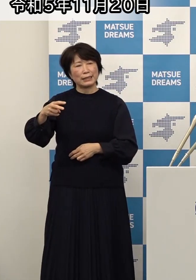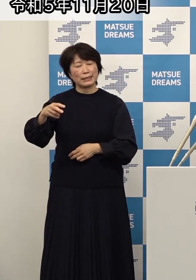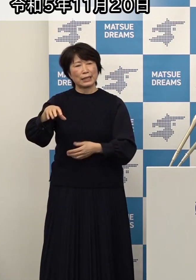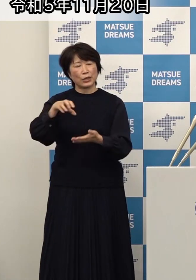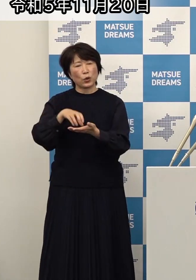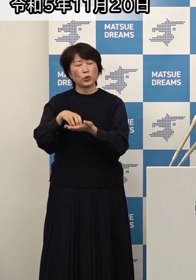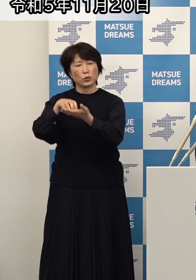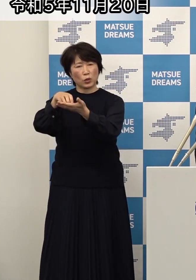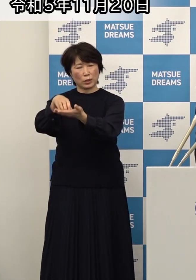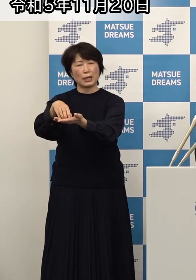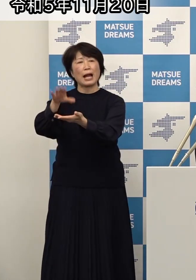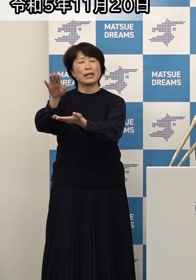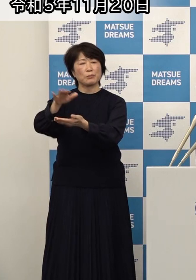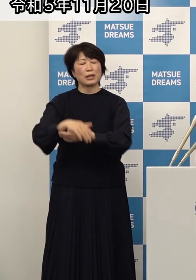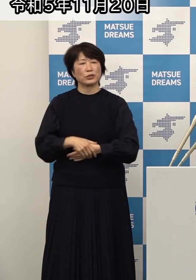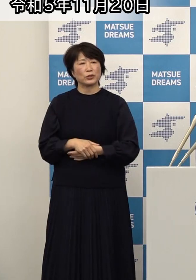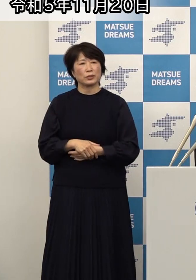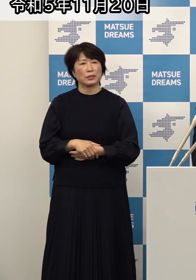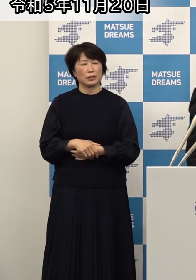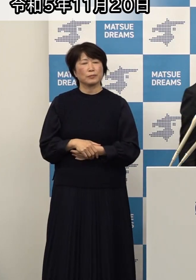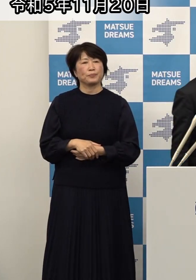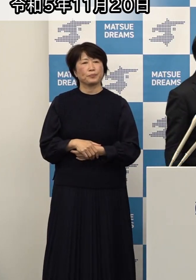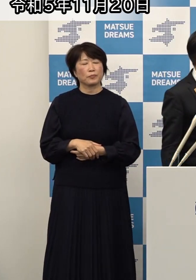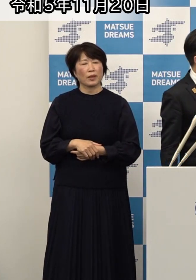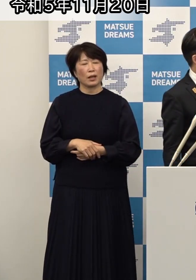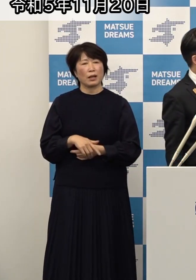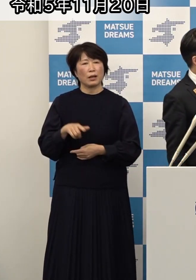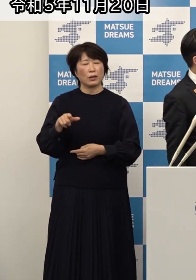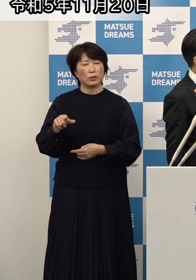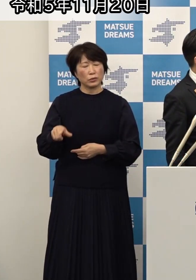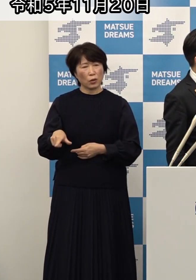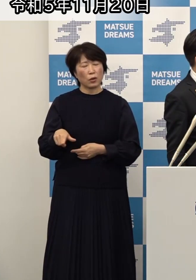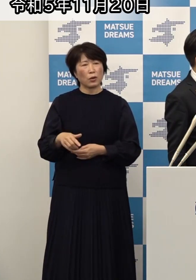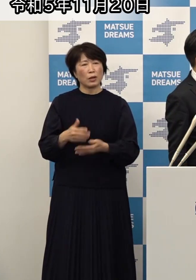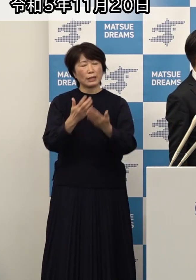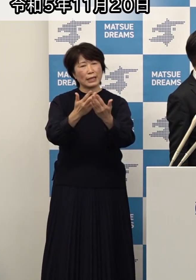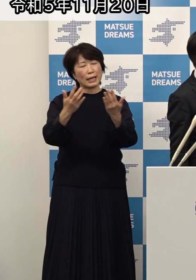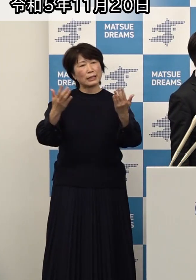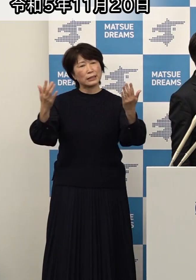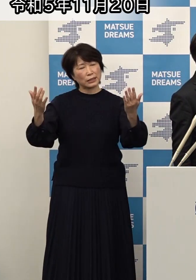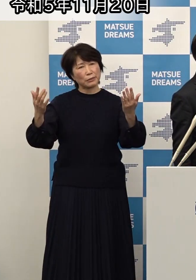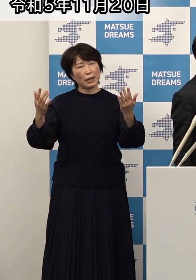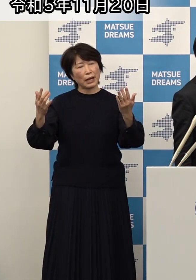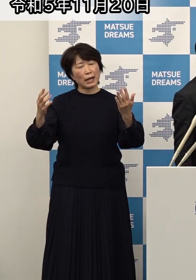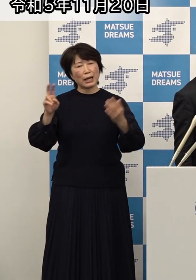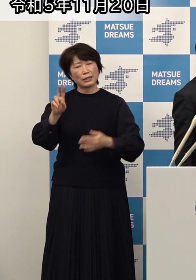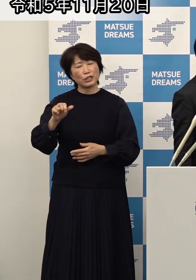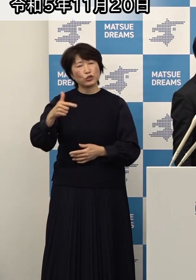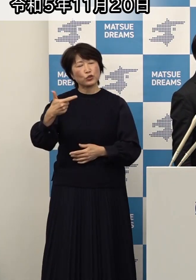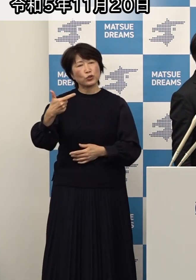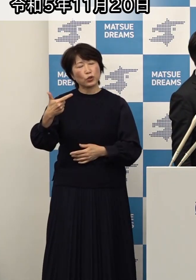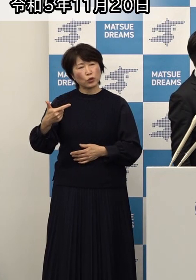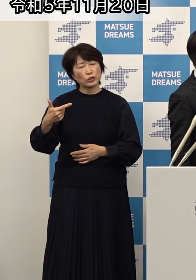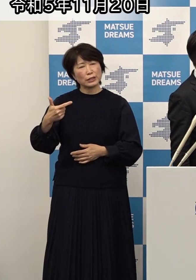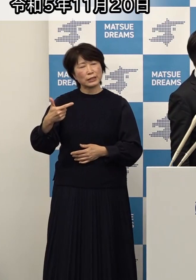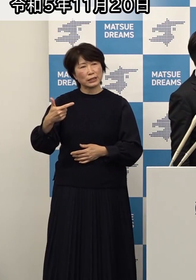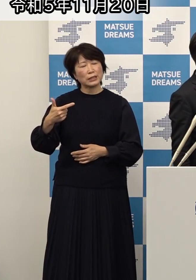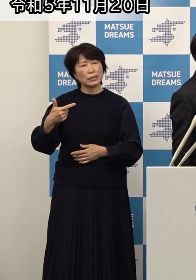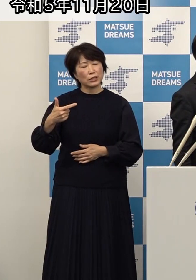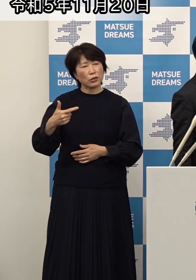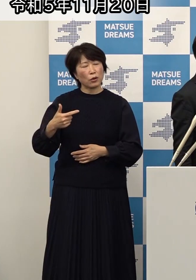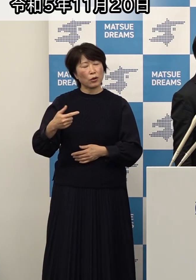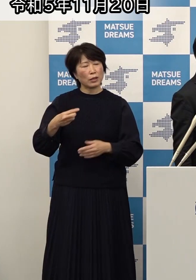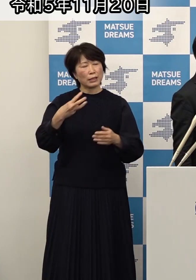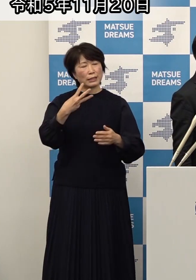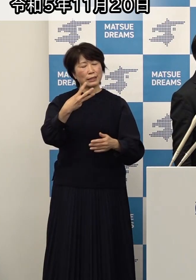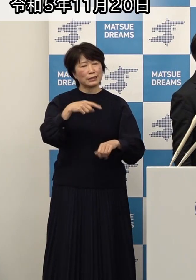きます。で、入賞された作品の展示はですね、同日26日の9時から15時まで市役所の1階フロア